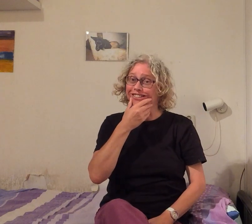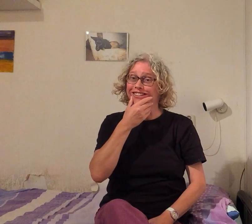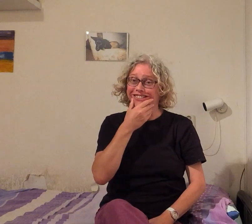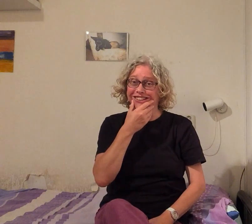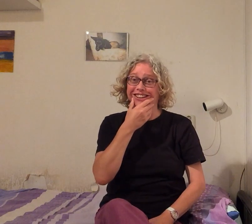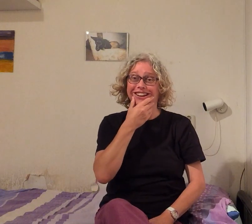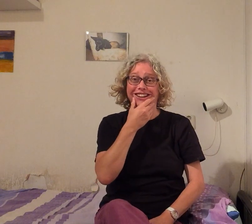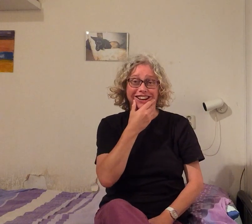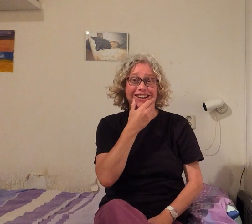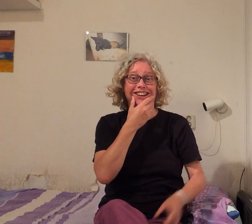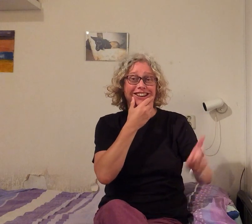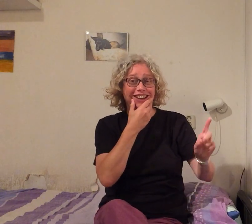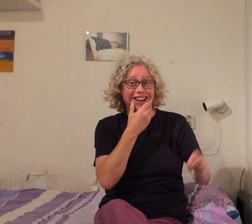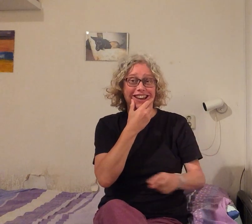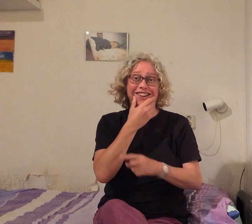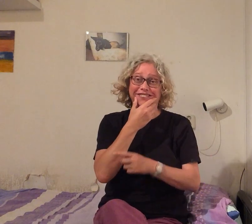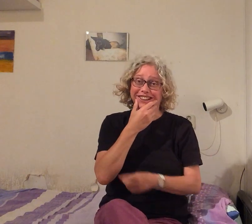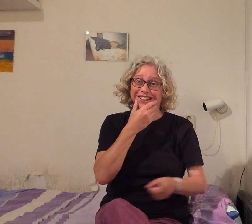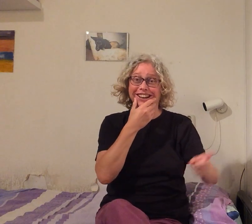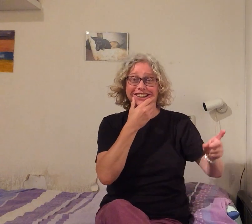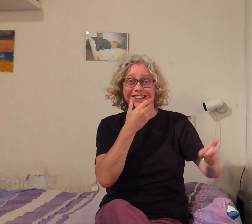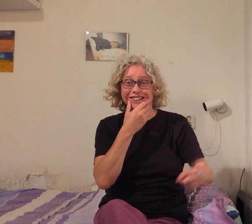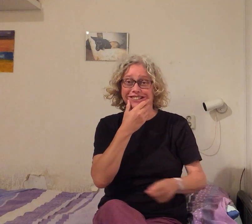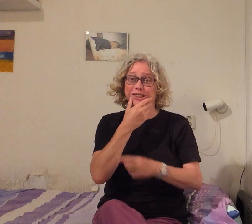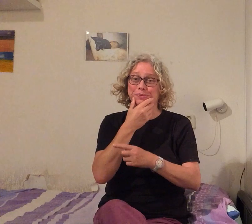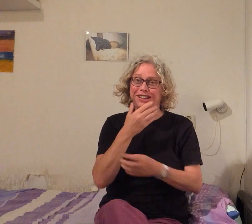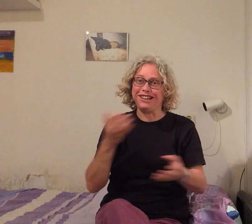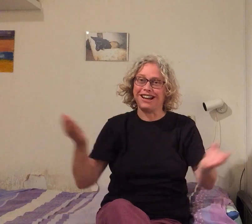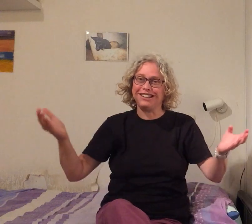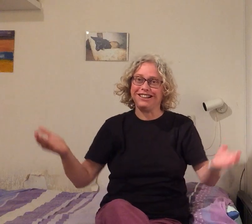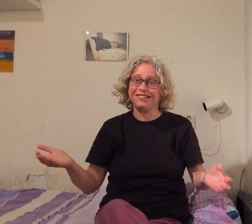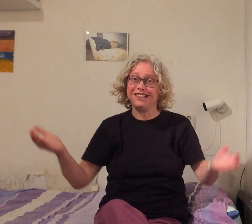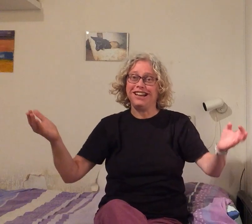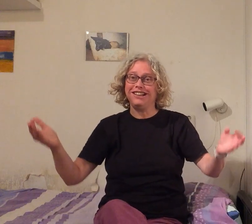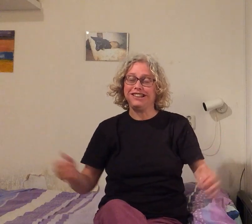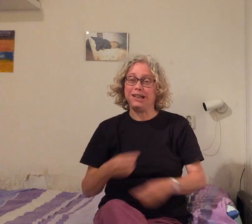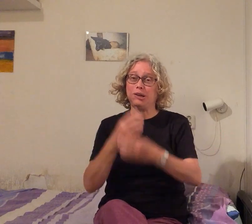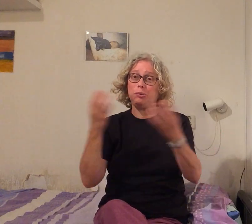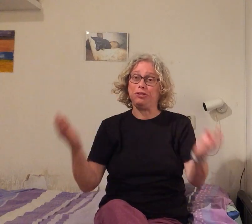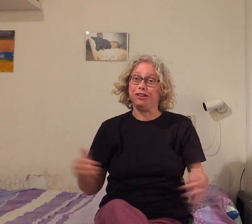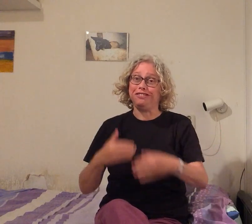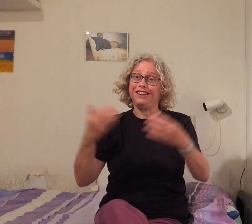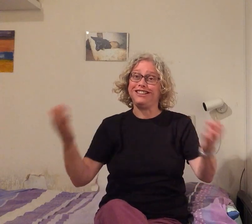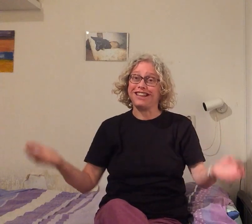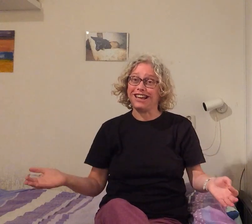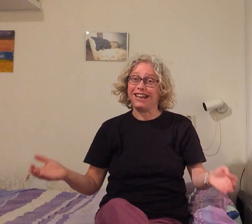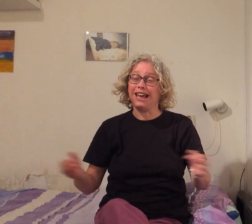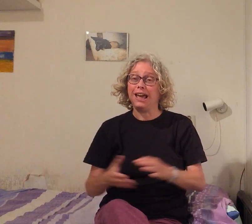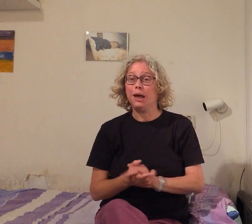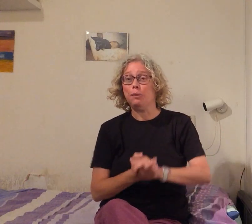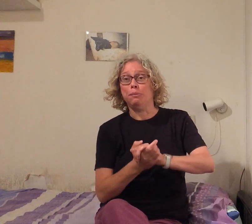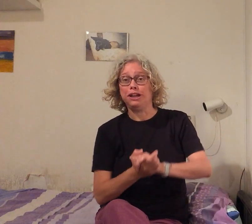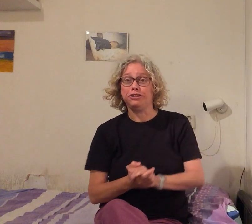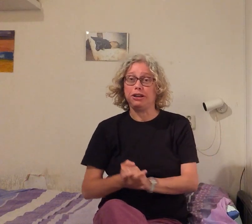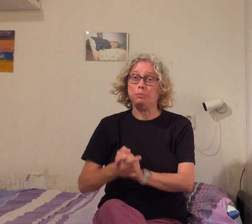de diarree. Ja, Pina Jones, Pina Jones, zit op de wc, met de